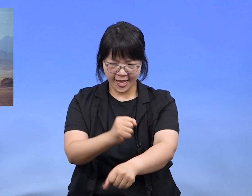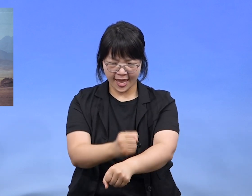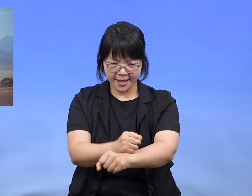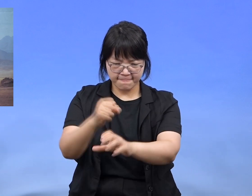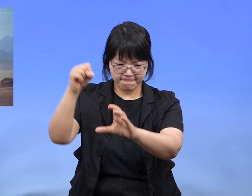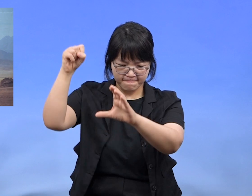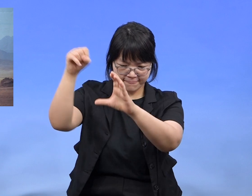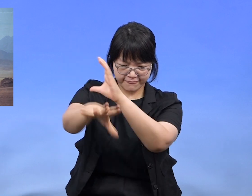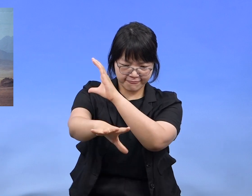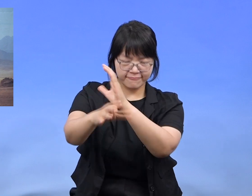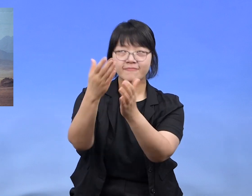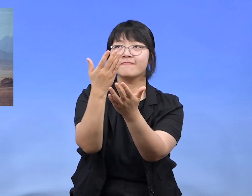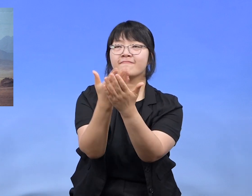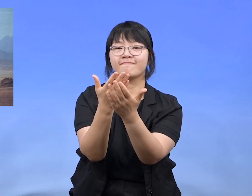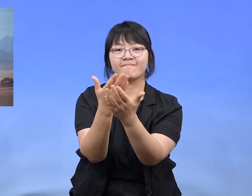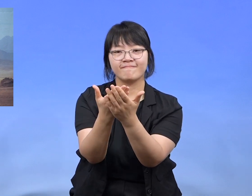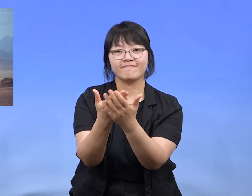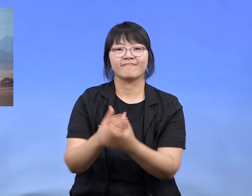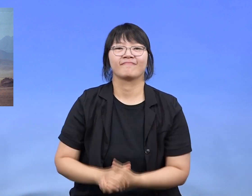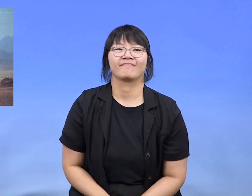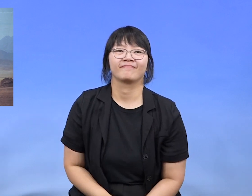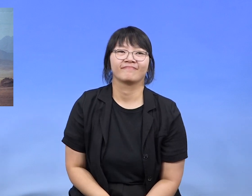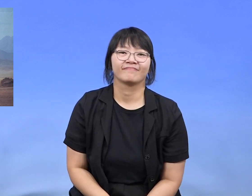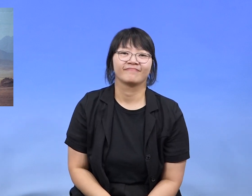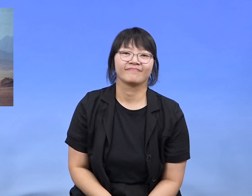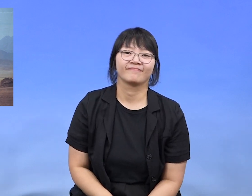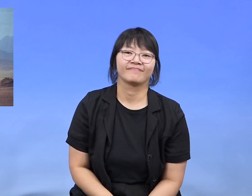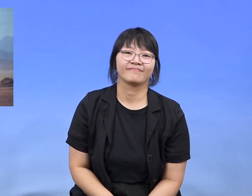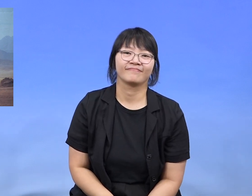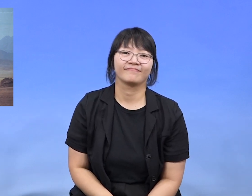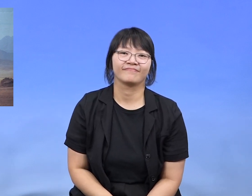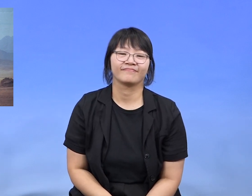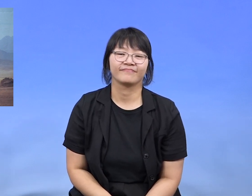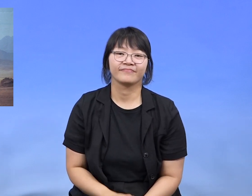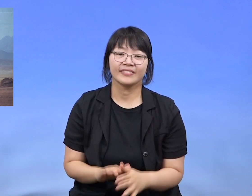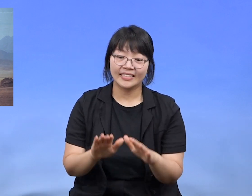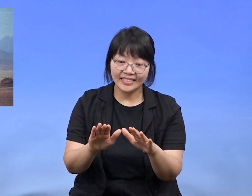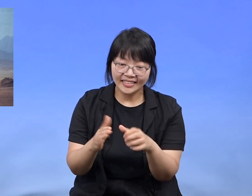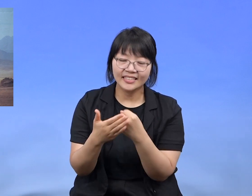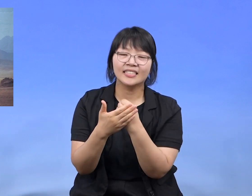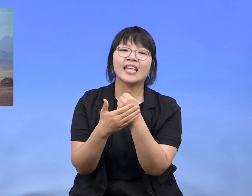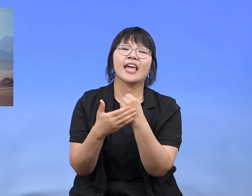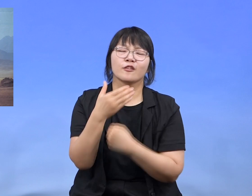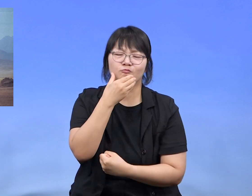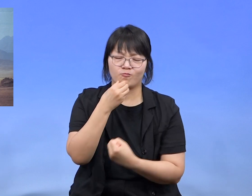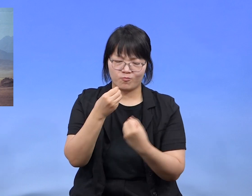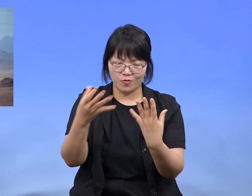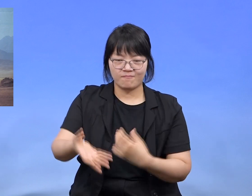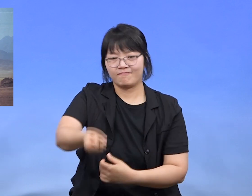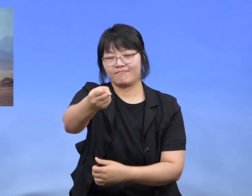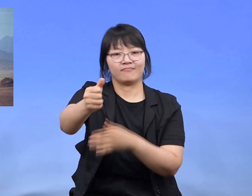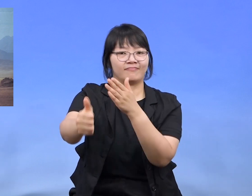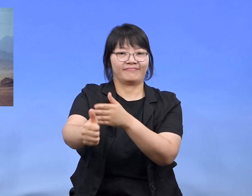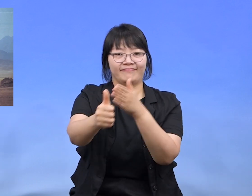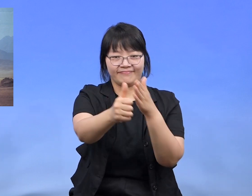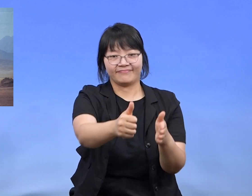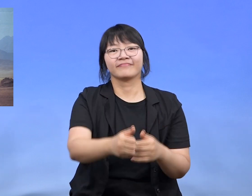앞으로 비추게 할지어다. 그 은혜, 그 축복을 누리시기를 바랍니다.